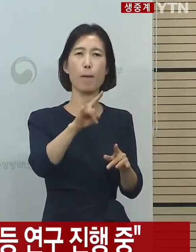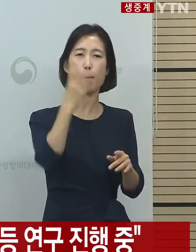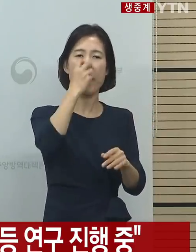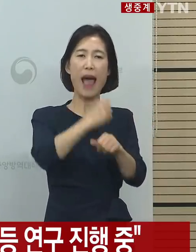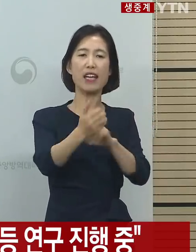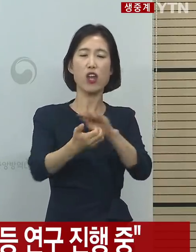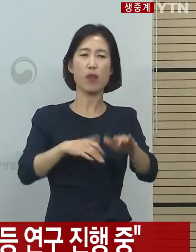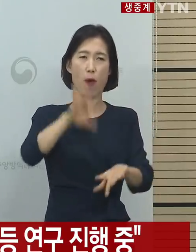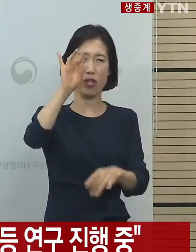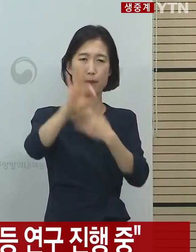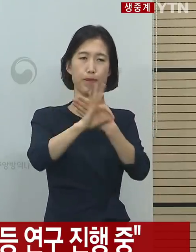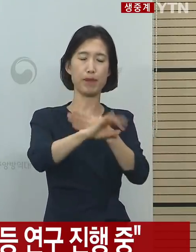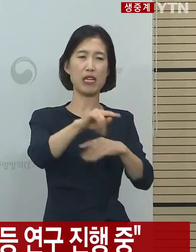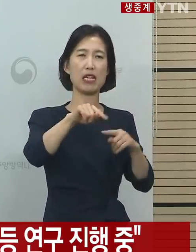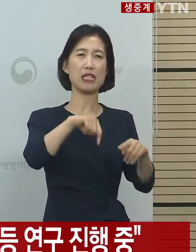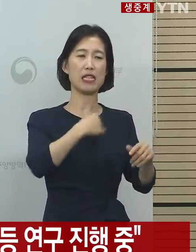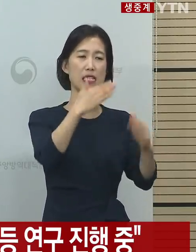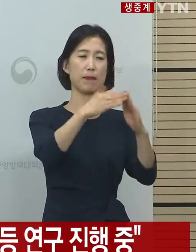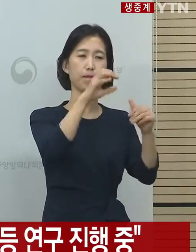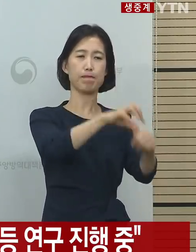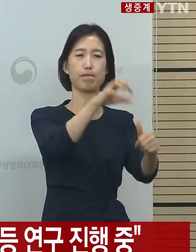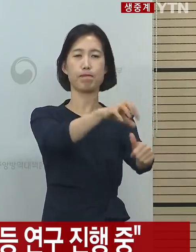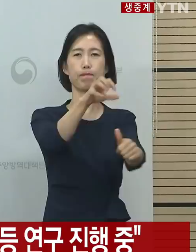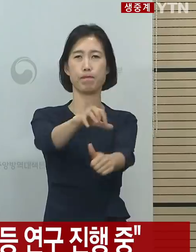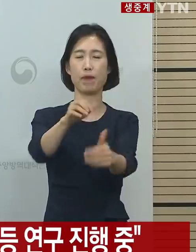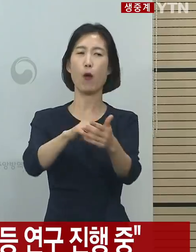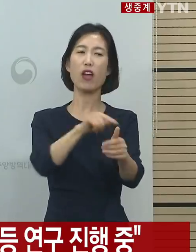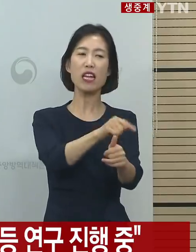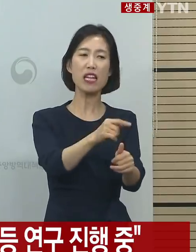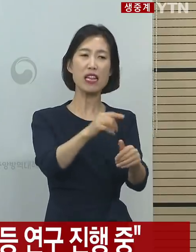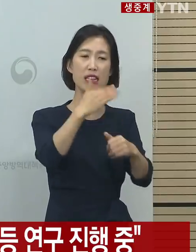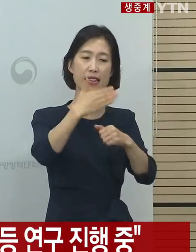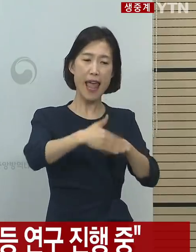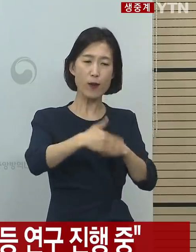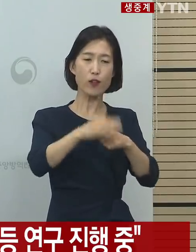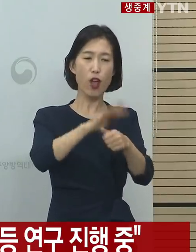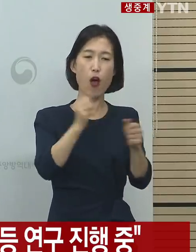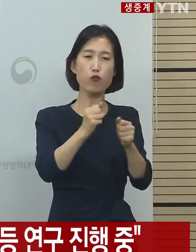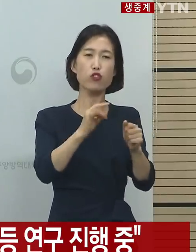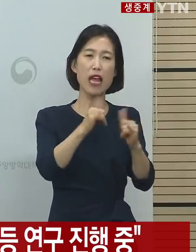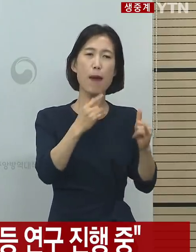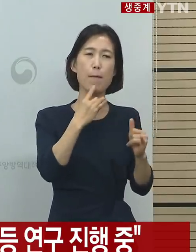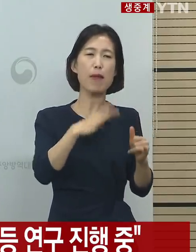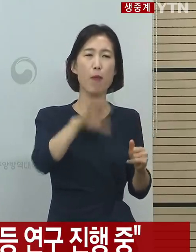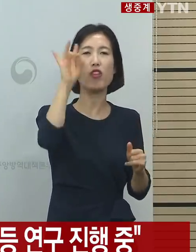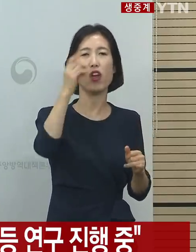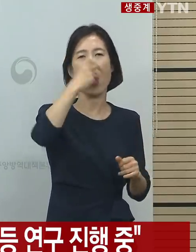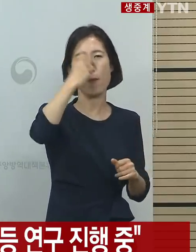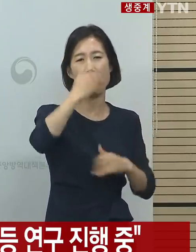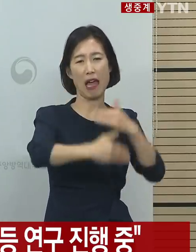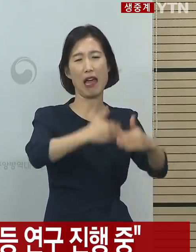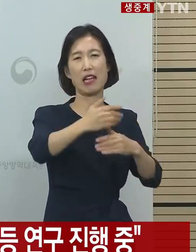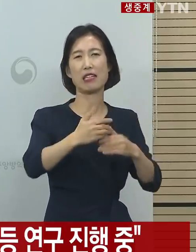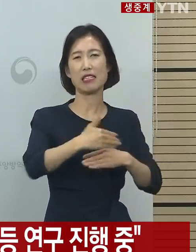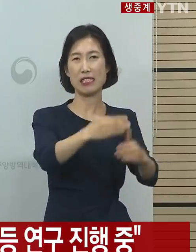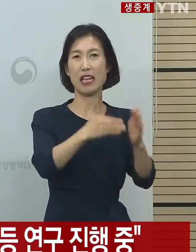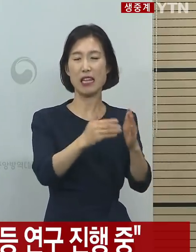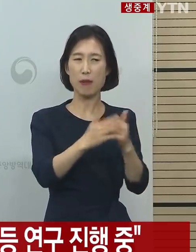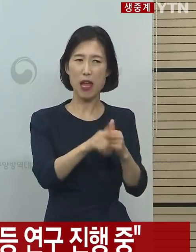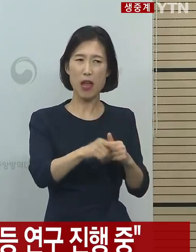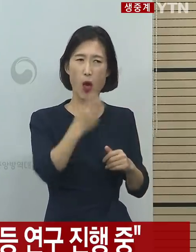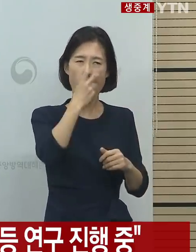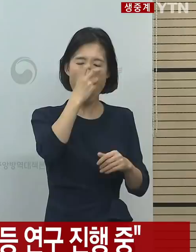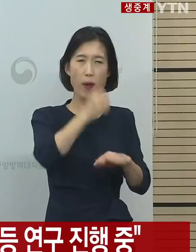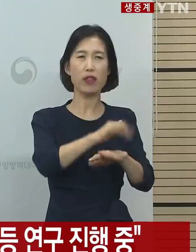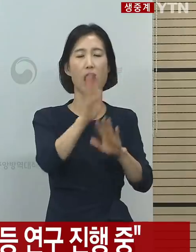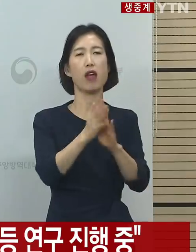조치를 하면서 그분들에 대해서 순차적으로 검사를 하면서 대구 지역 같은 경우는 한 40% 정도의 양성률을